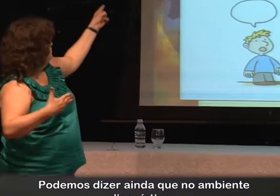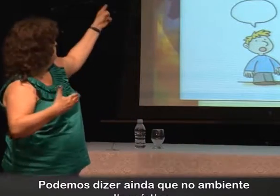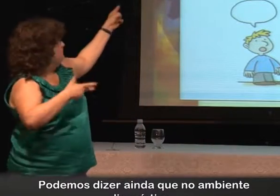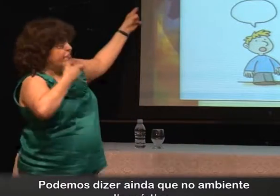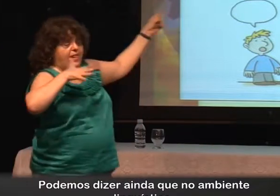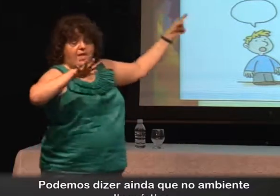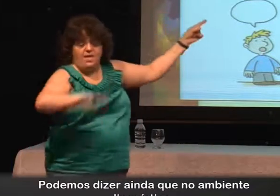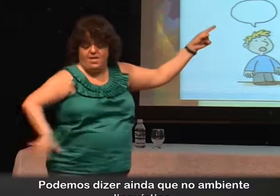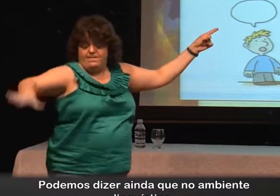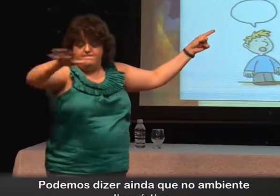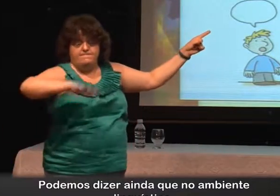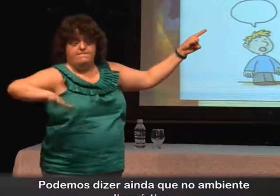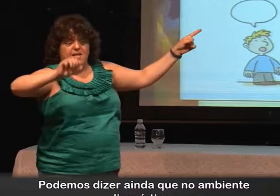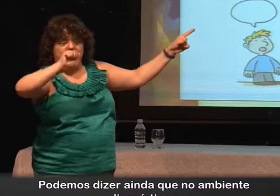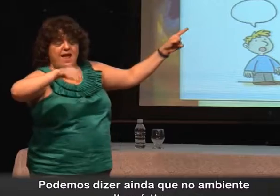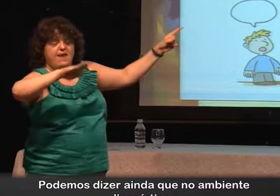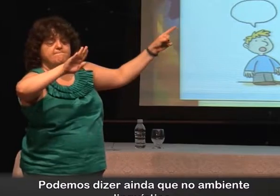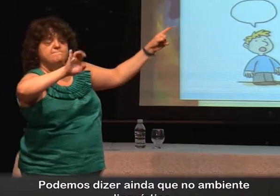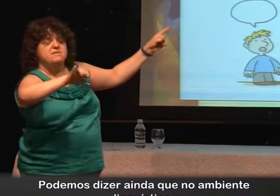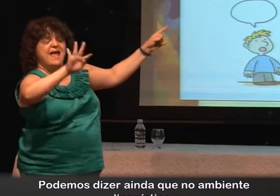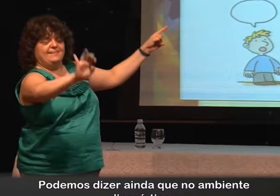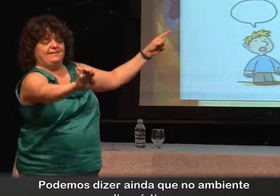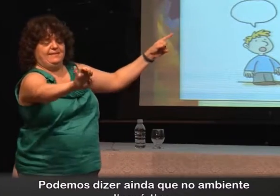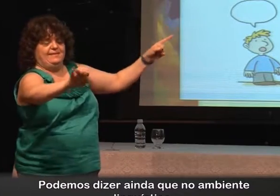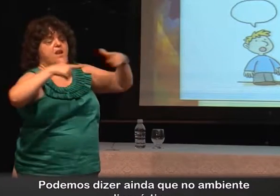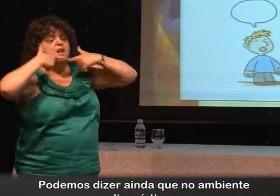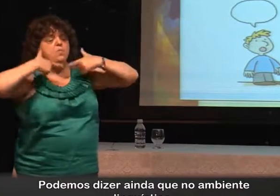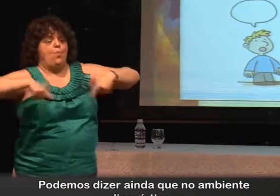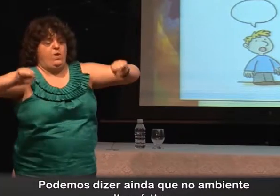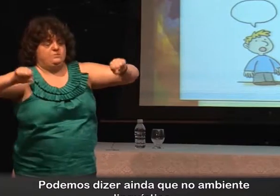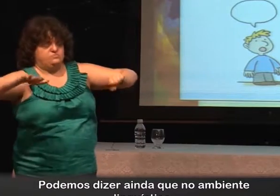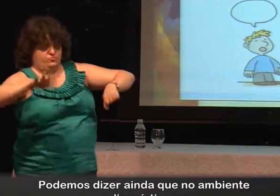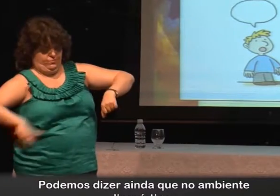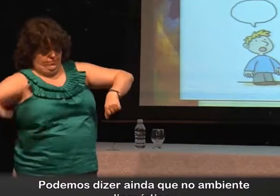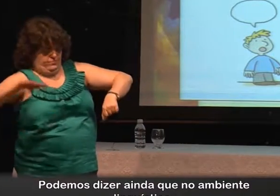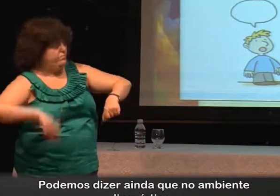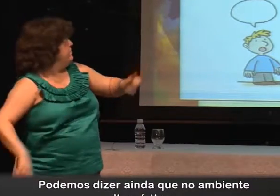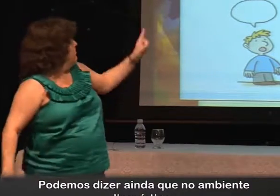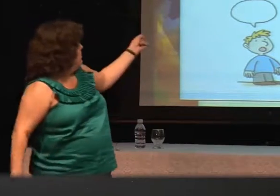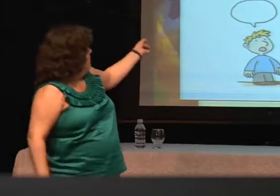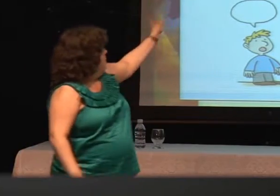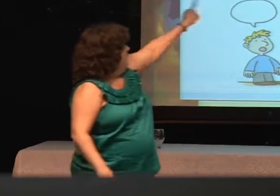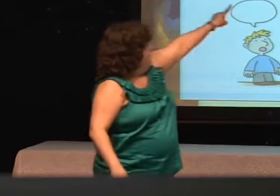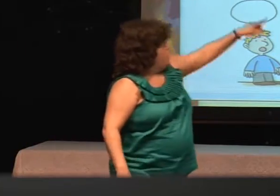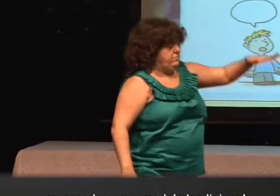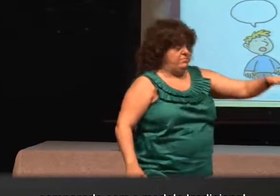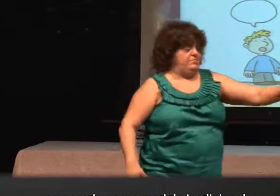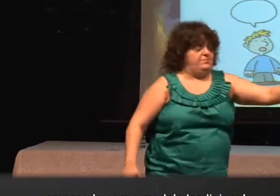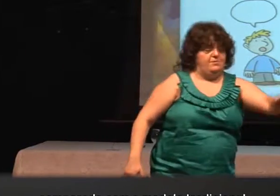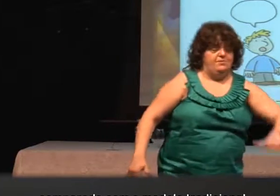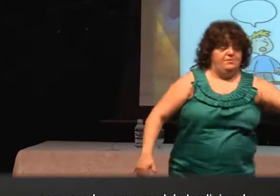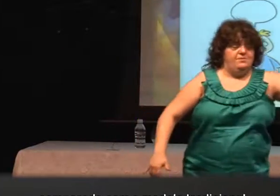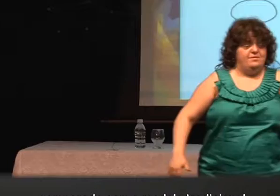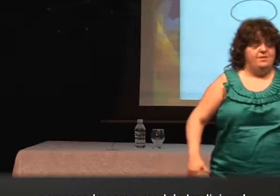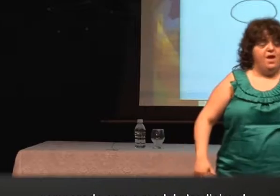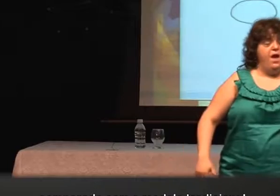Podemos dizer ainda que no ambiente linguístico, comparado com o